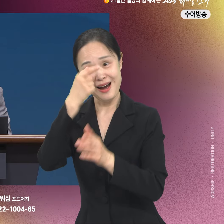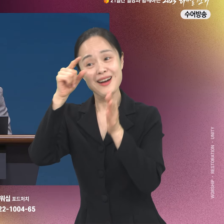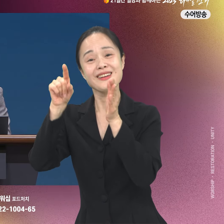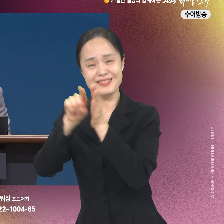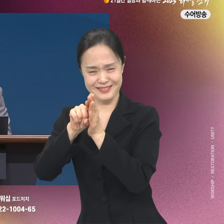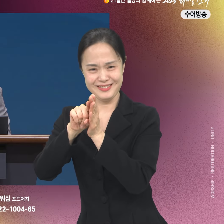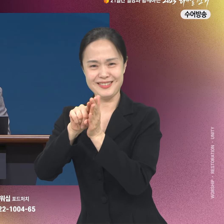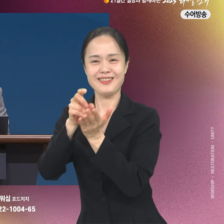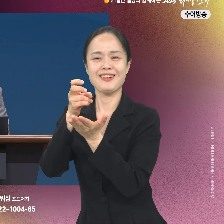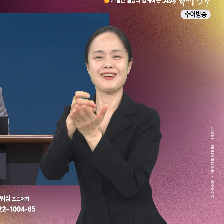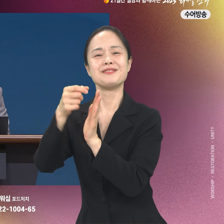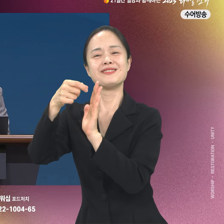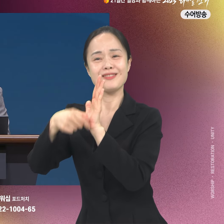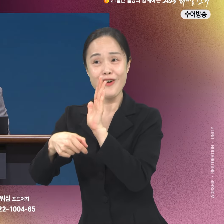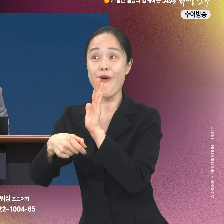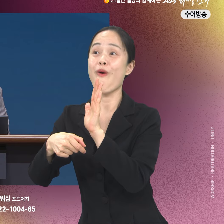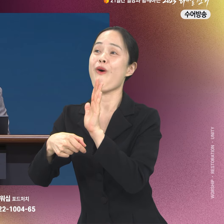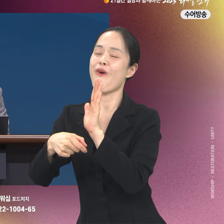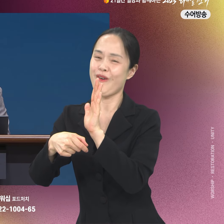또 하나 제가